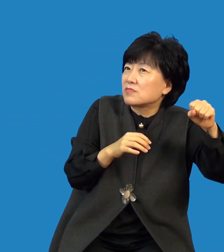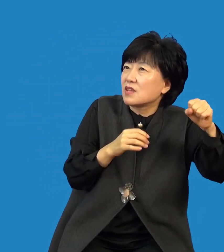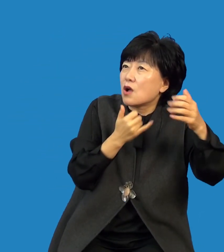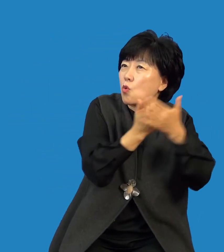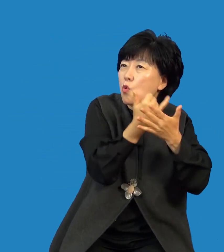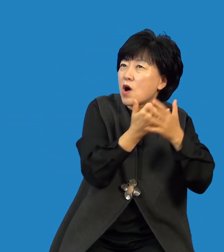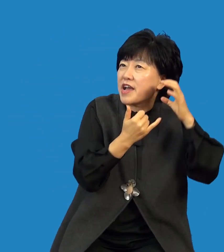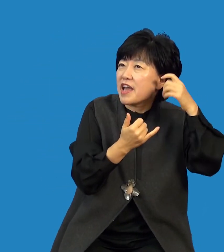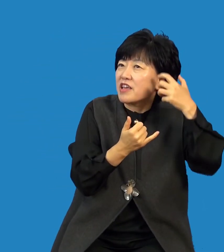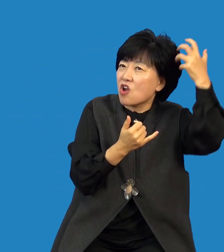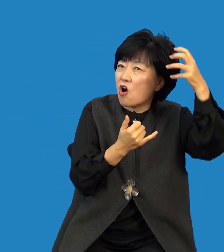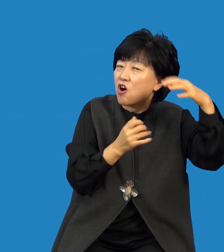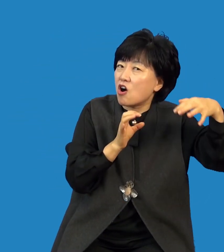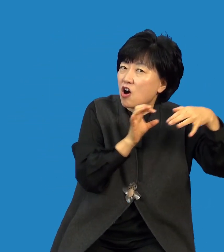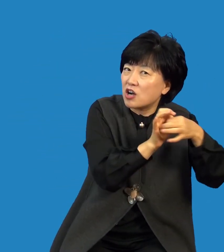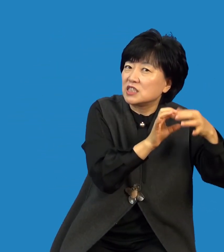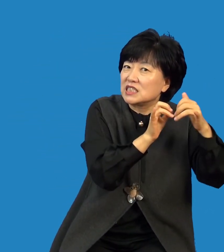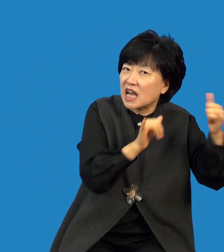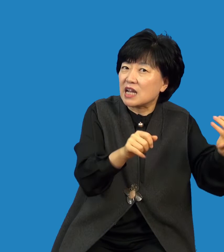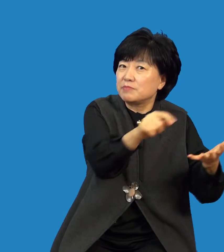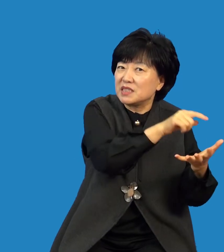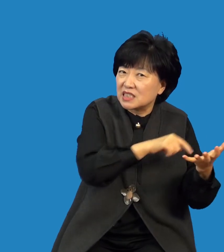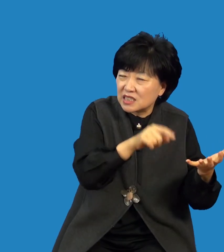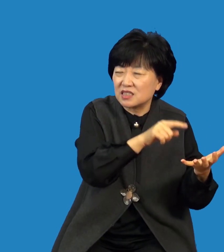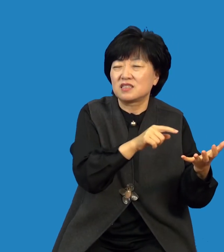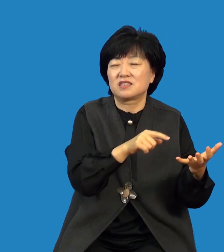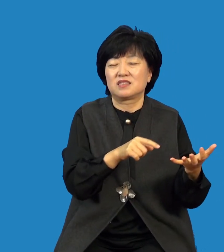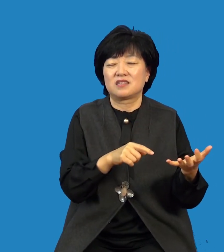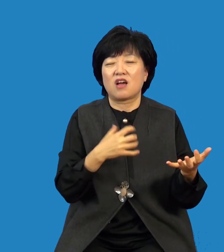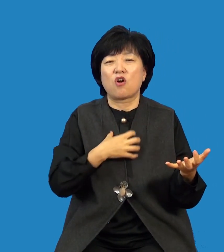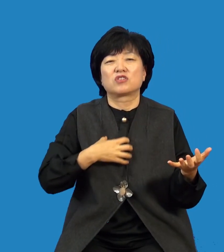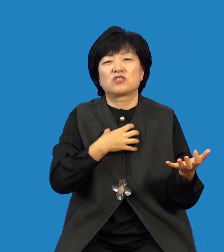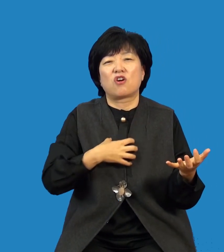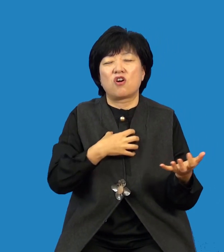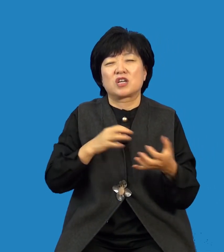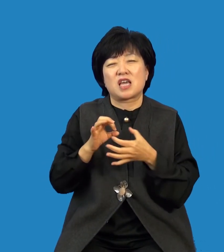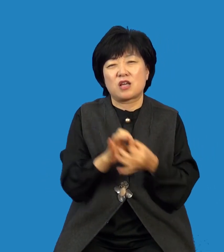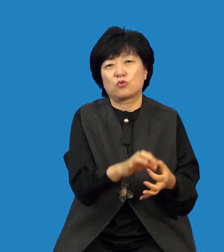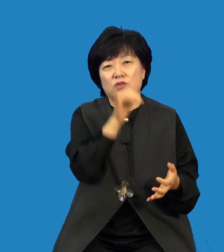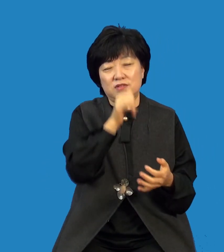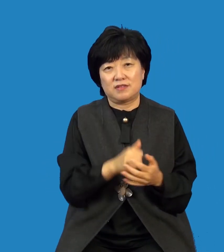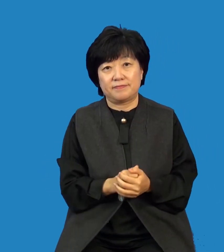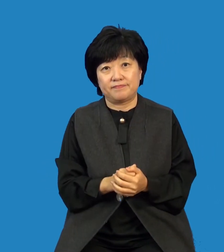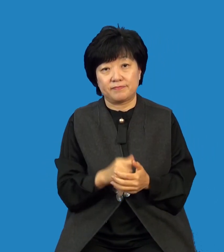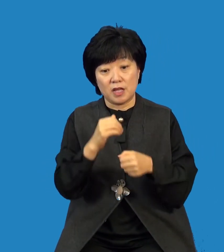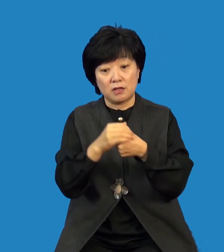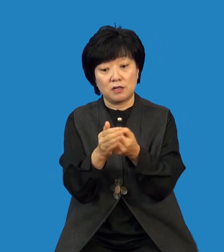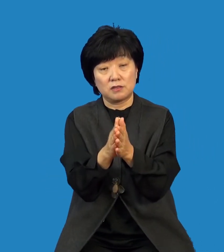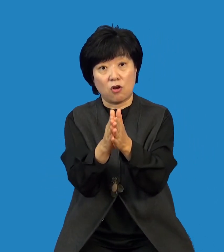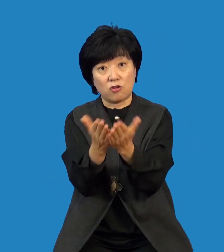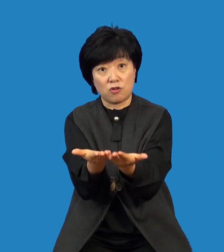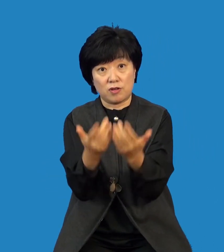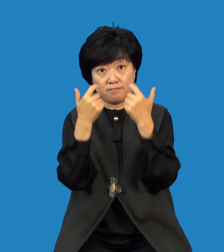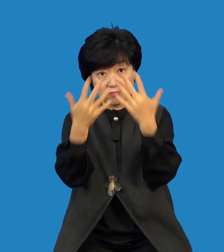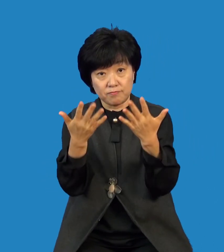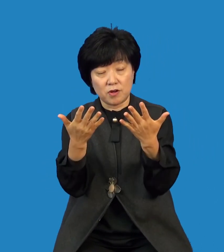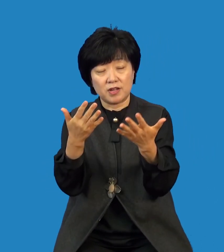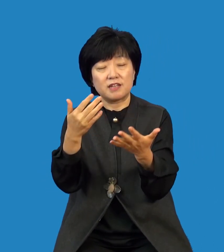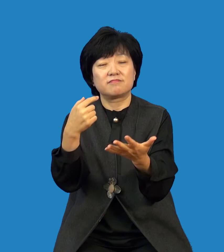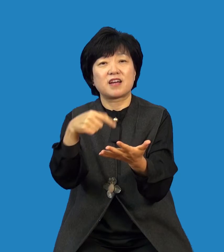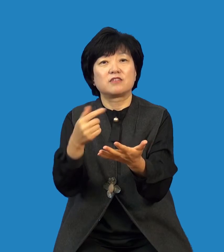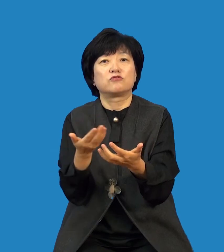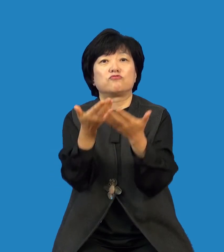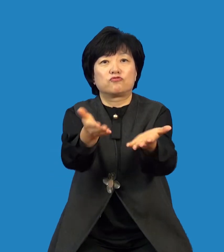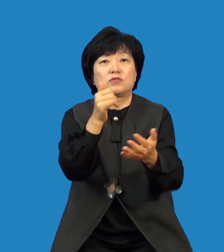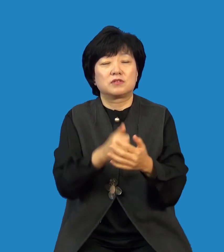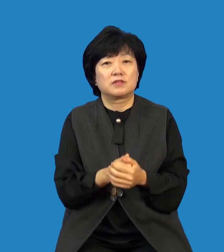있습니다. 그런데 여러분, 성경에 분명한 메시지가 있는데, 그 메시지는 이건 너희가 해야 될 게 아니라는 거예요.